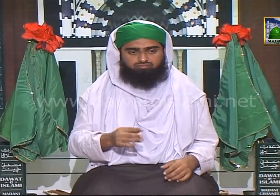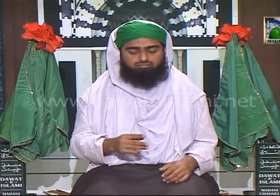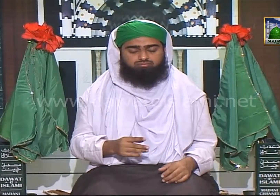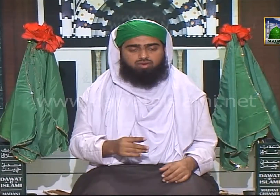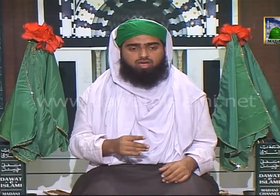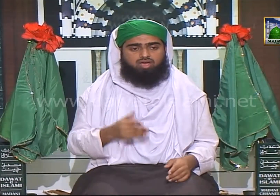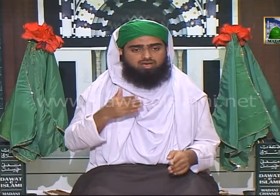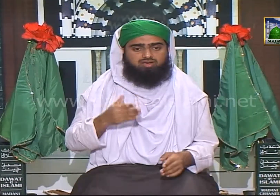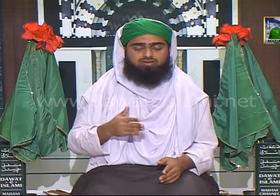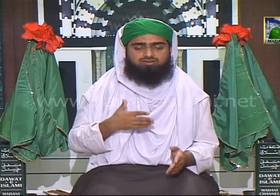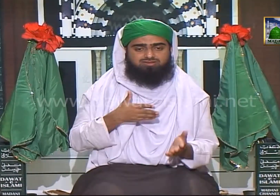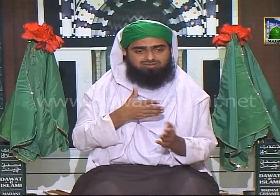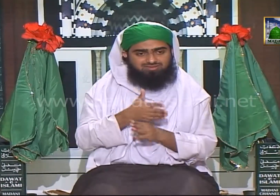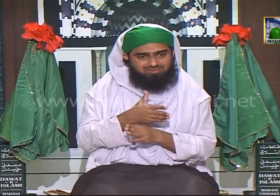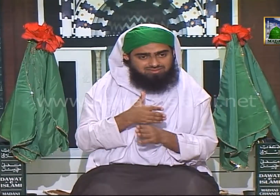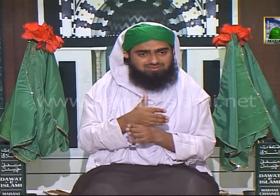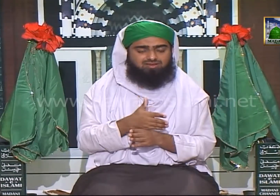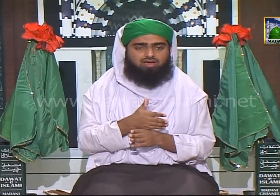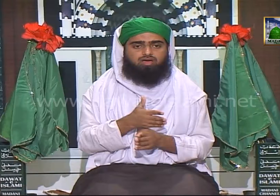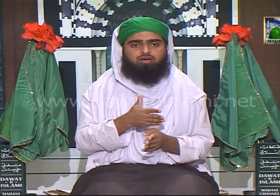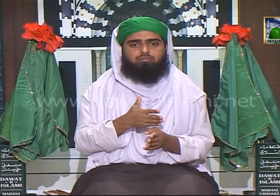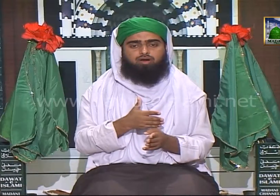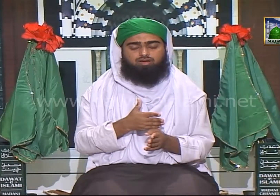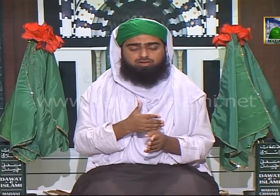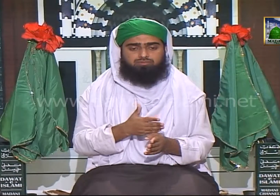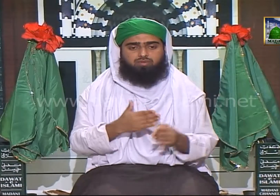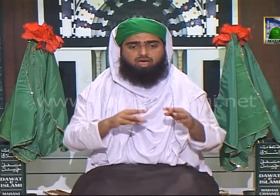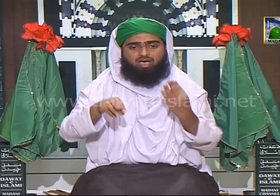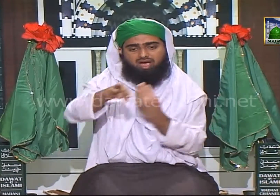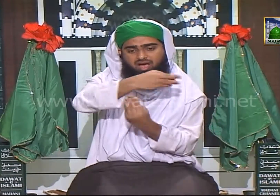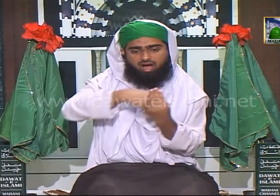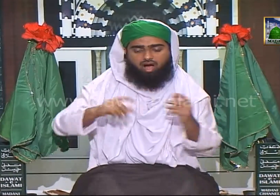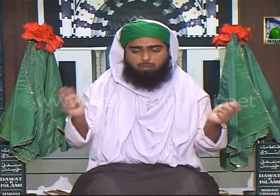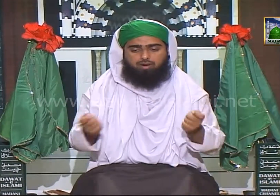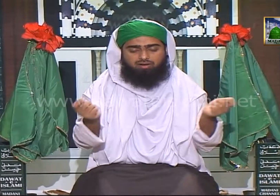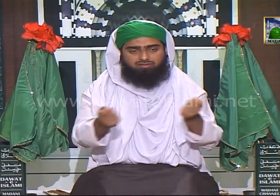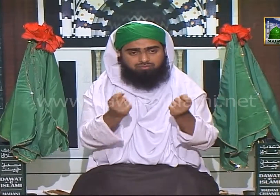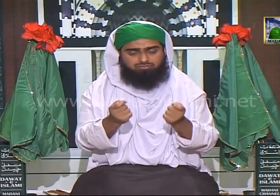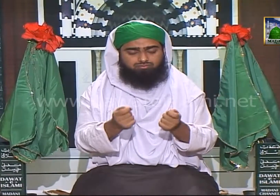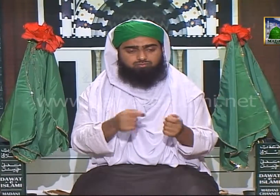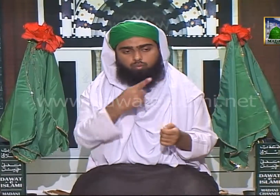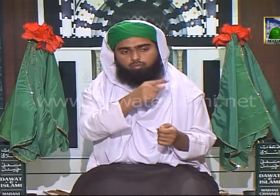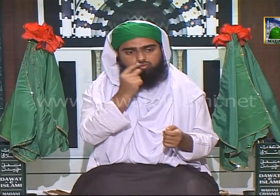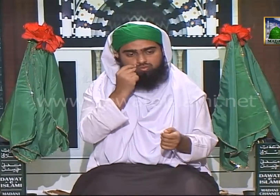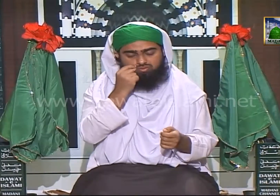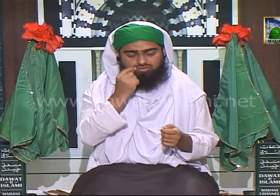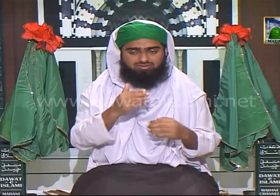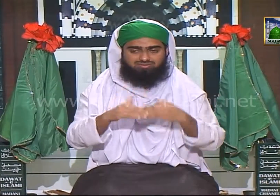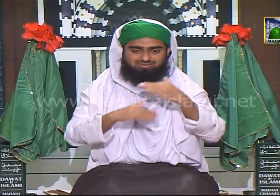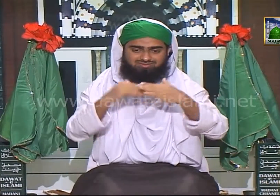شریف کی تعمیر فرمائی. تو تعمیرات کرنا یہ بھی کوئی بری بات نہیں، کوئی پیشہ برا نہیں. حضرت زبیر رضی اللہ تعالیٰ عنہ